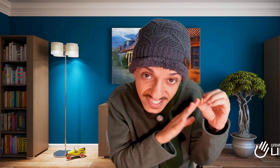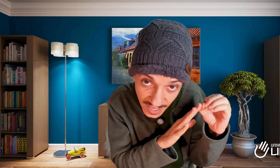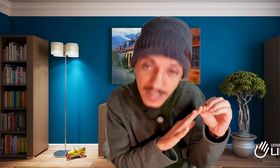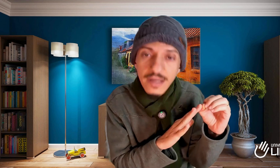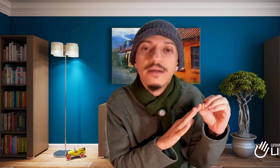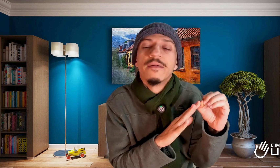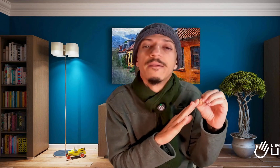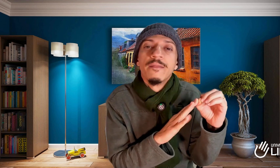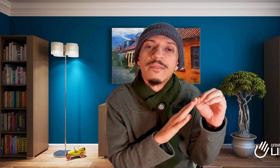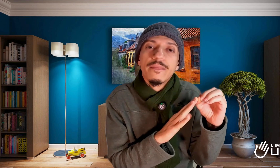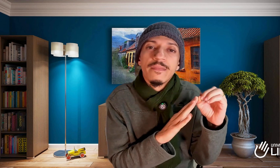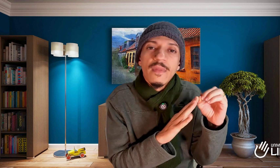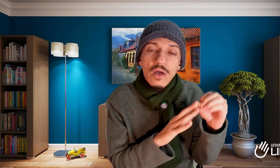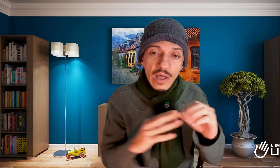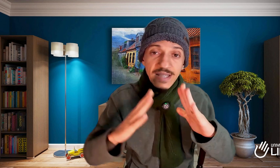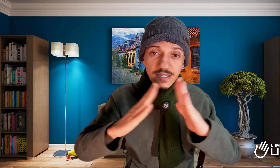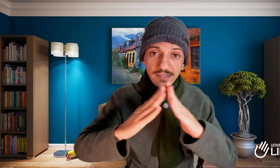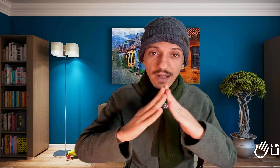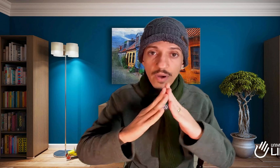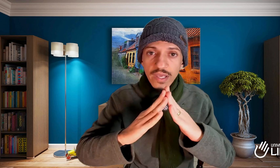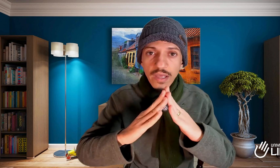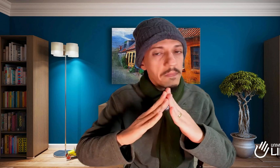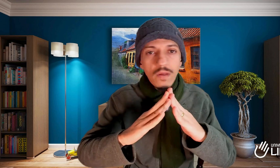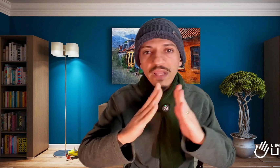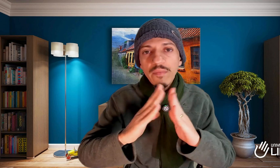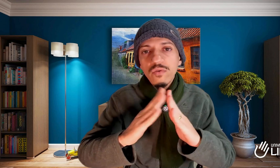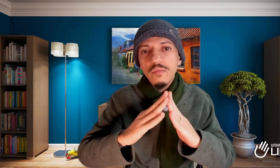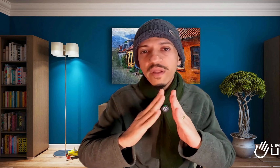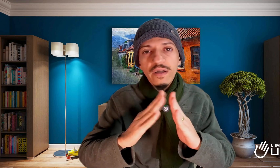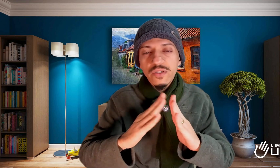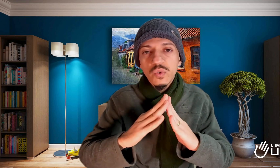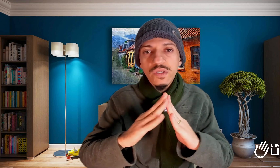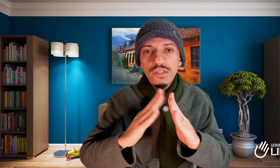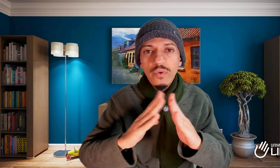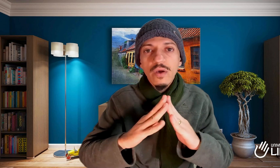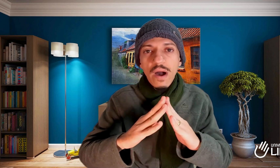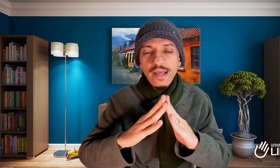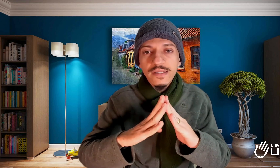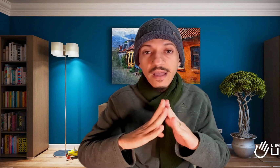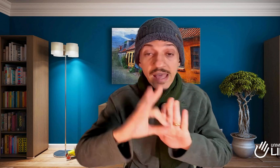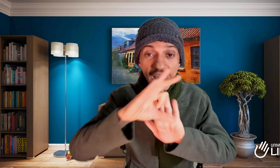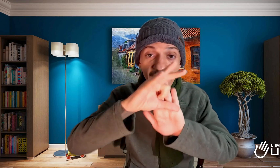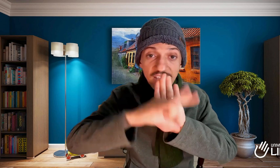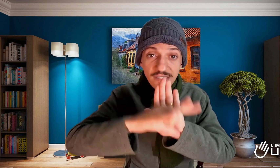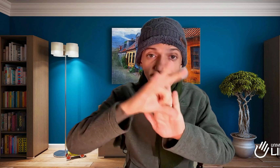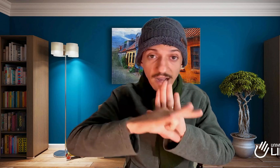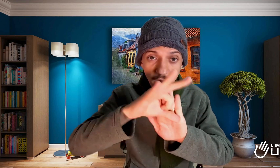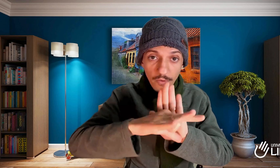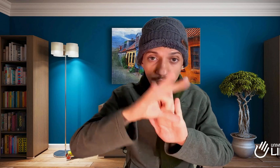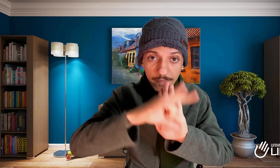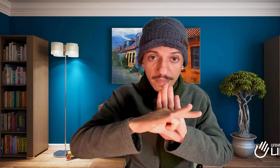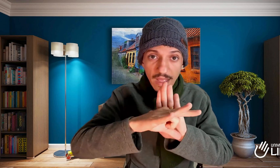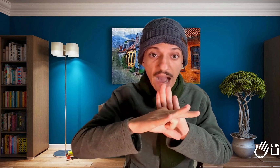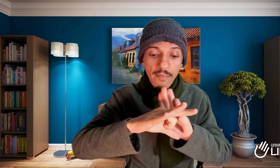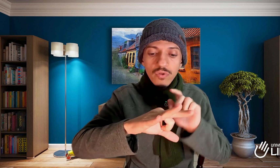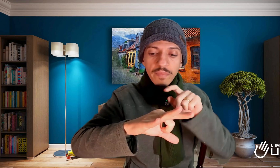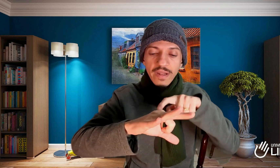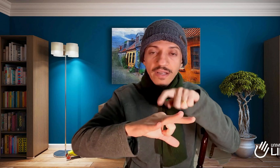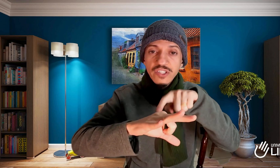esquerda. Esse sinal aqui não tem mão dominante, as duas estão iguais. Esse sinal, a mão dominante é essa